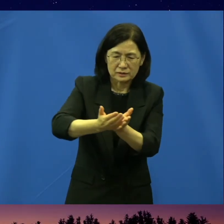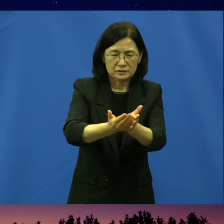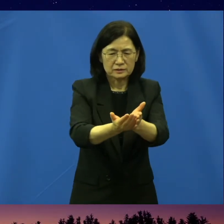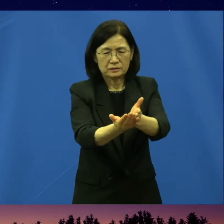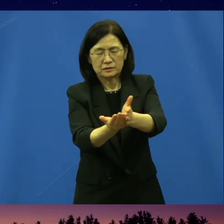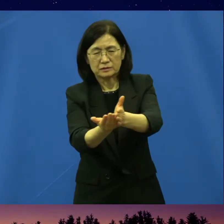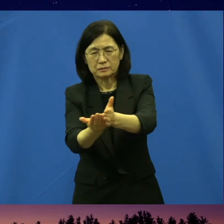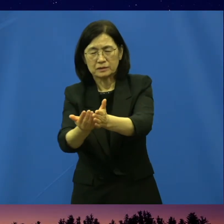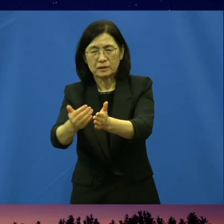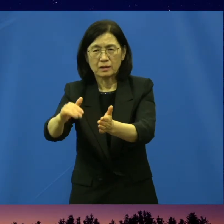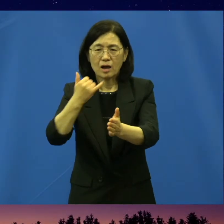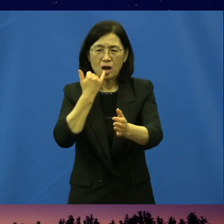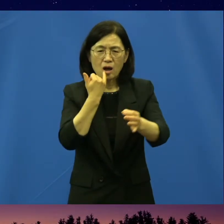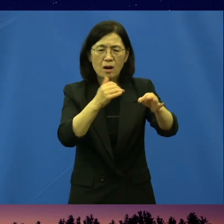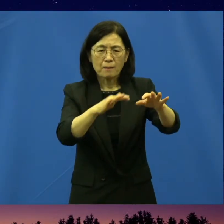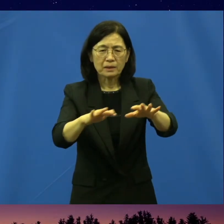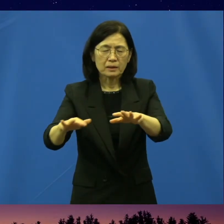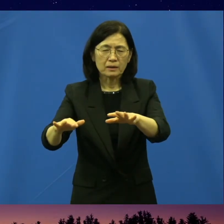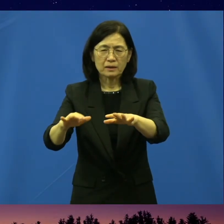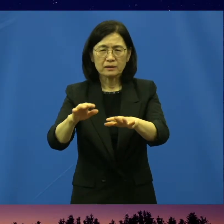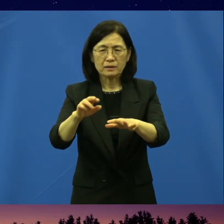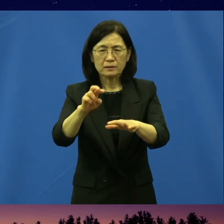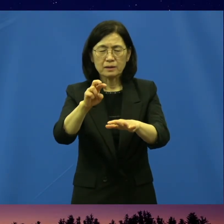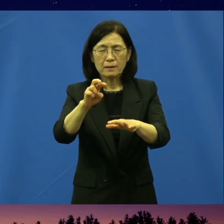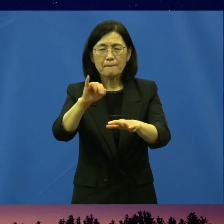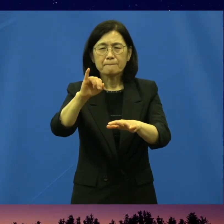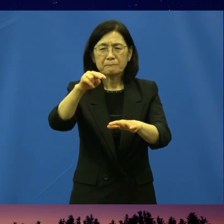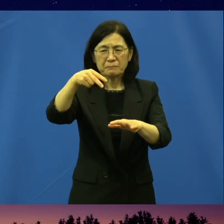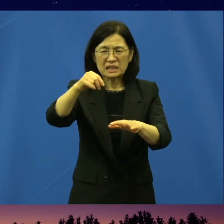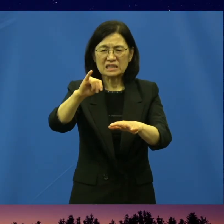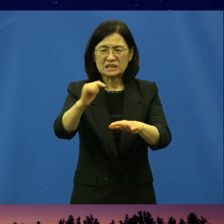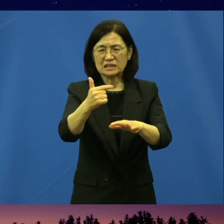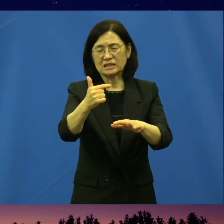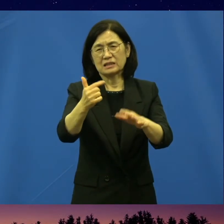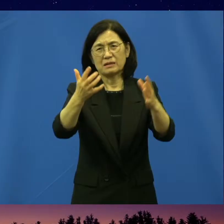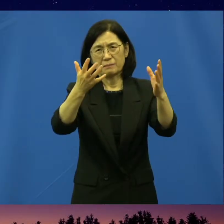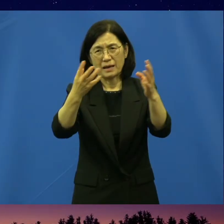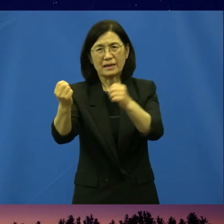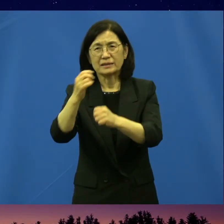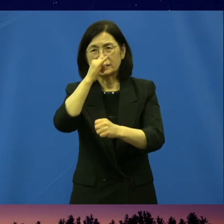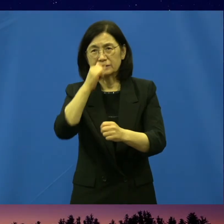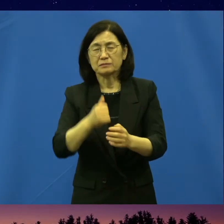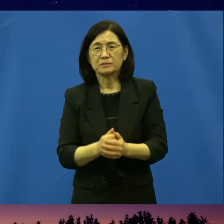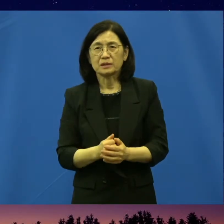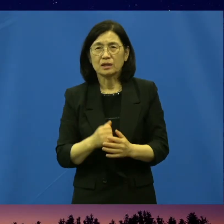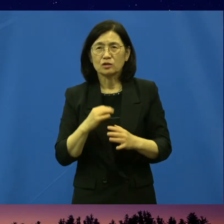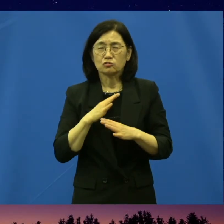많아요. 그게 뭐죠? 미신이 있다면 두려움이 있는 거예요. 그죠?